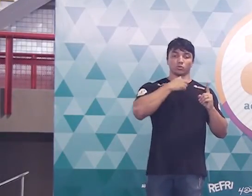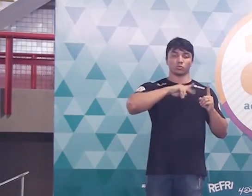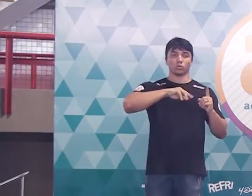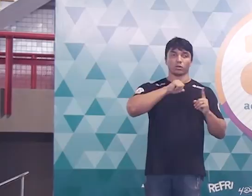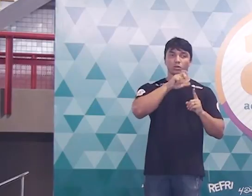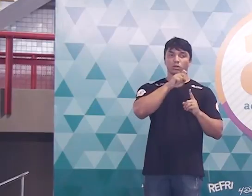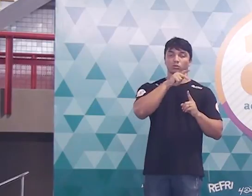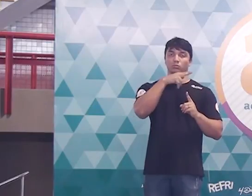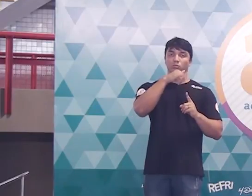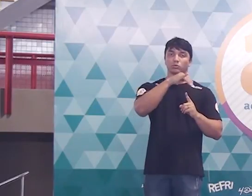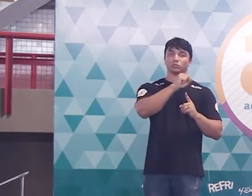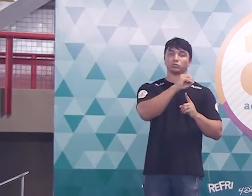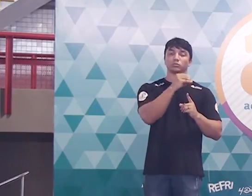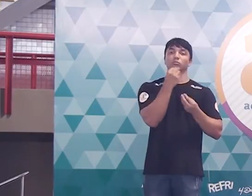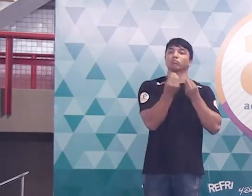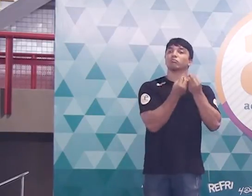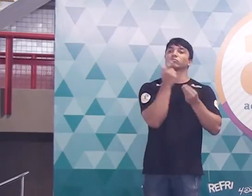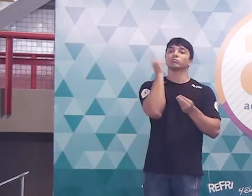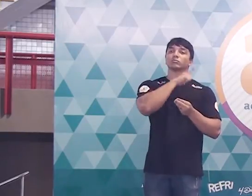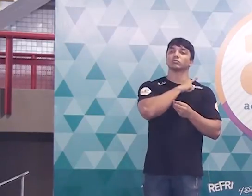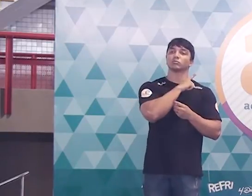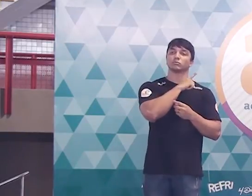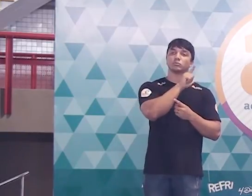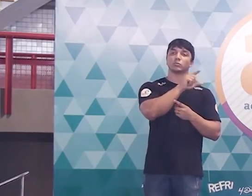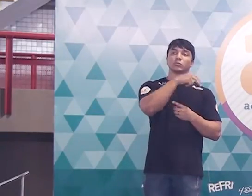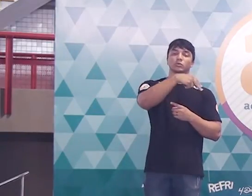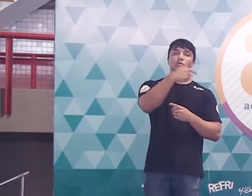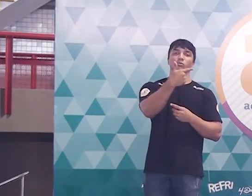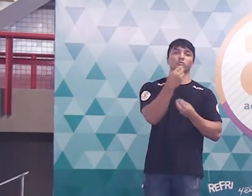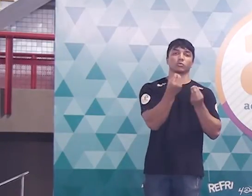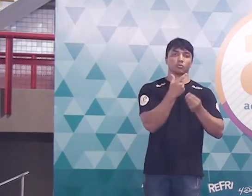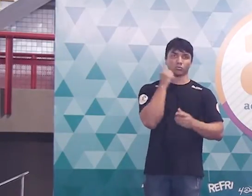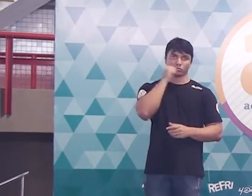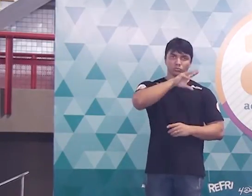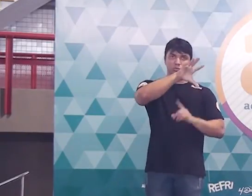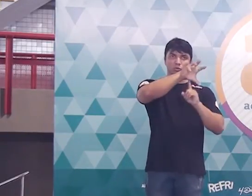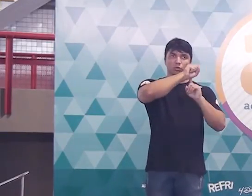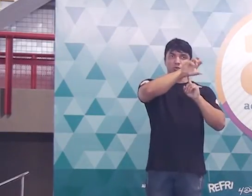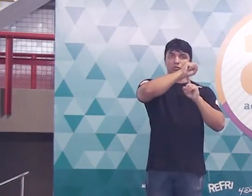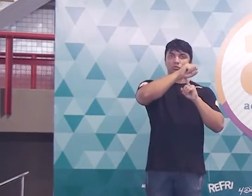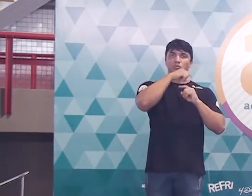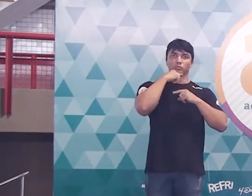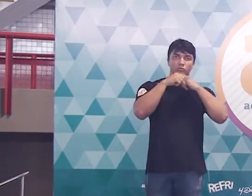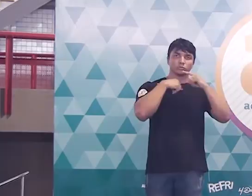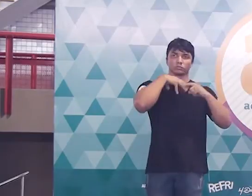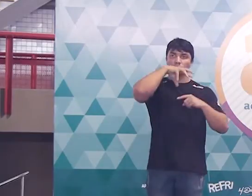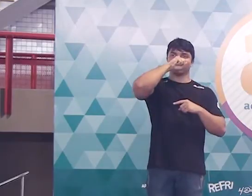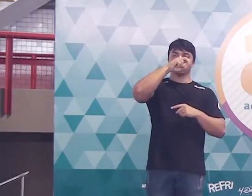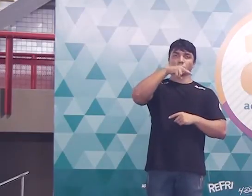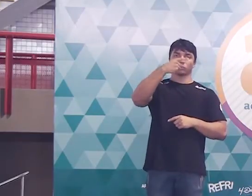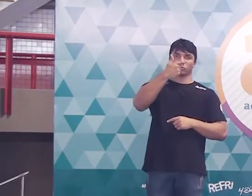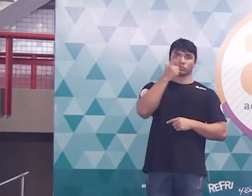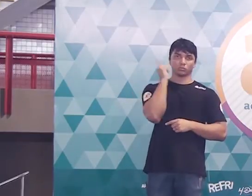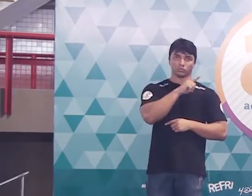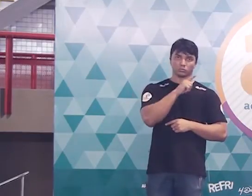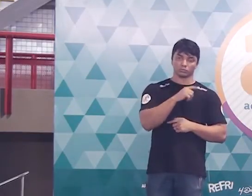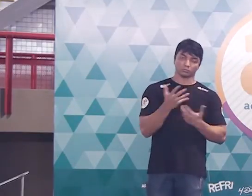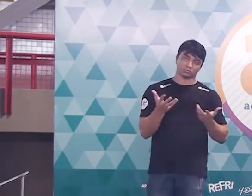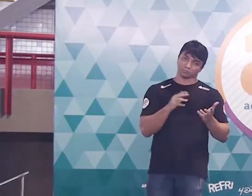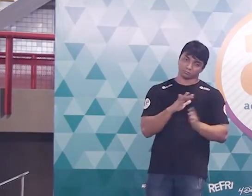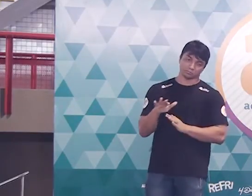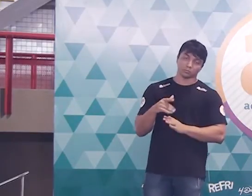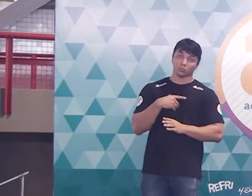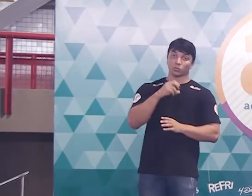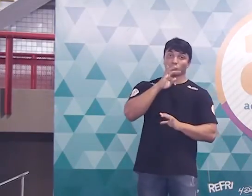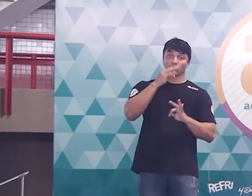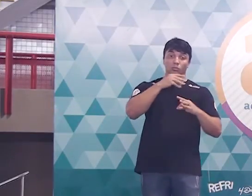qual a única maneira de você obter o nitrogênio? Você consegue tirar o nitrogênio da atmosfera? Não. Por quê? Todo o nitrogênio que